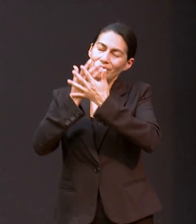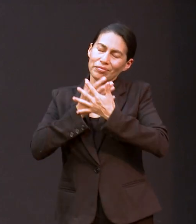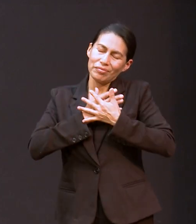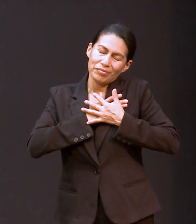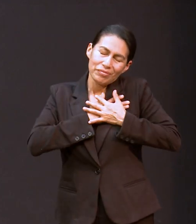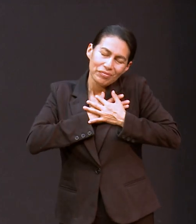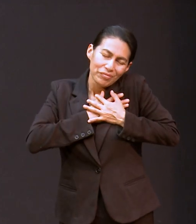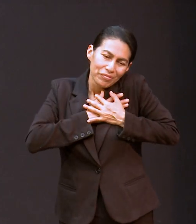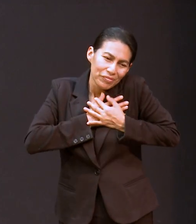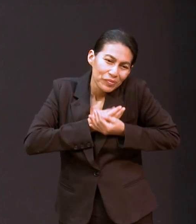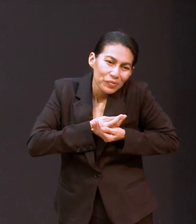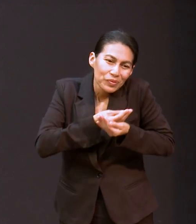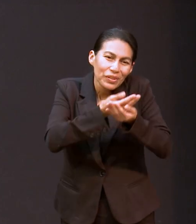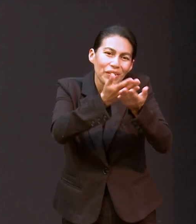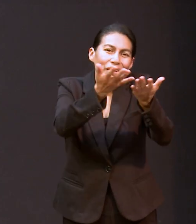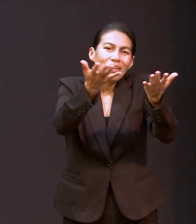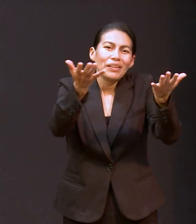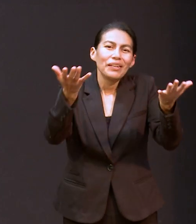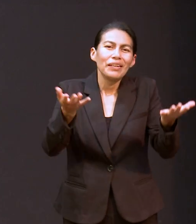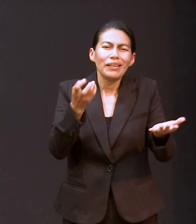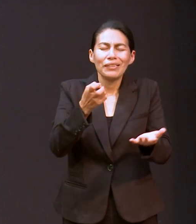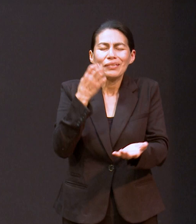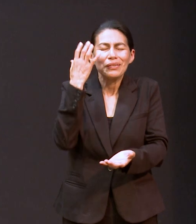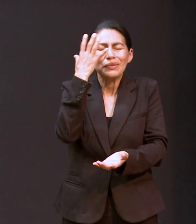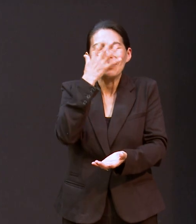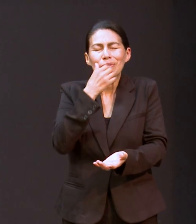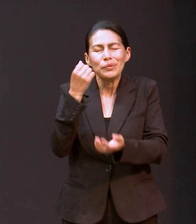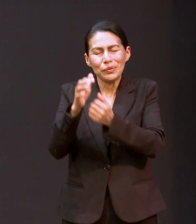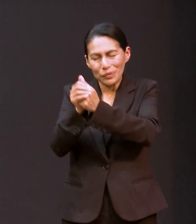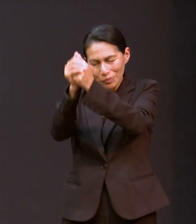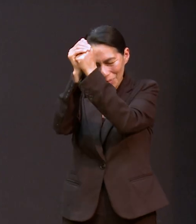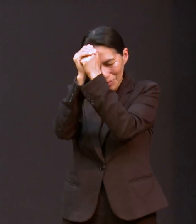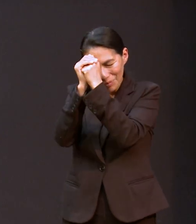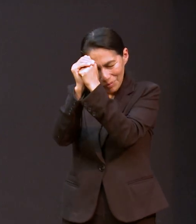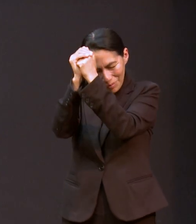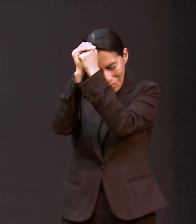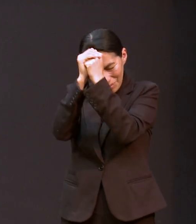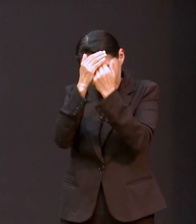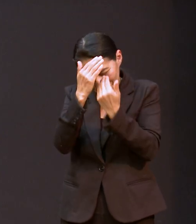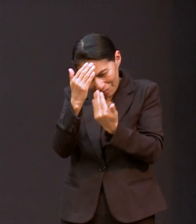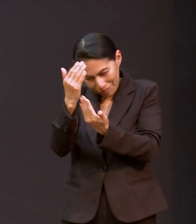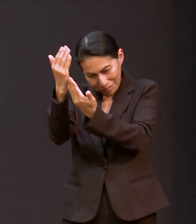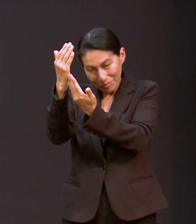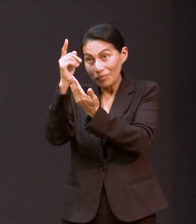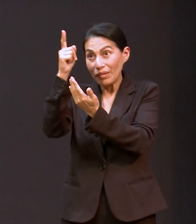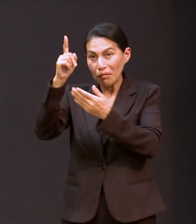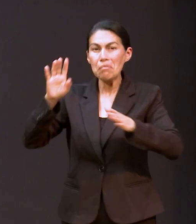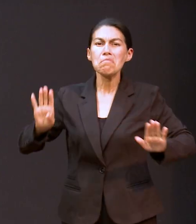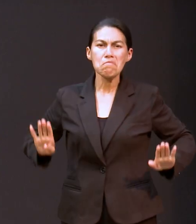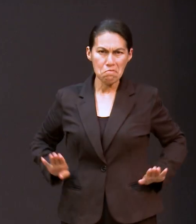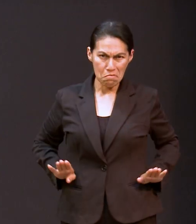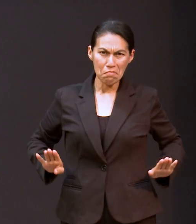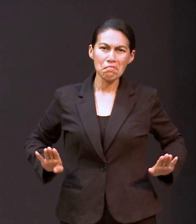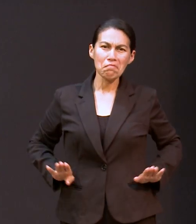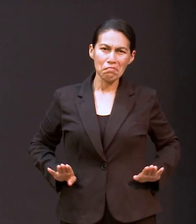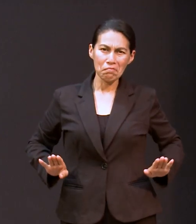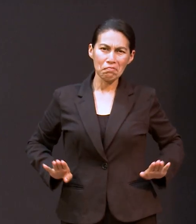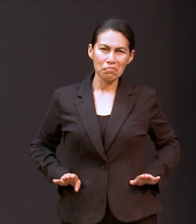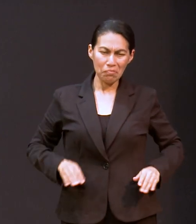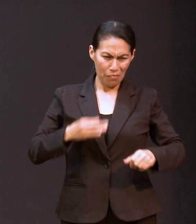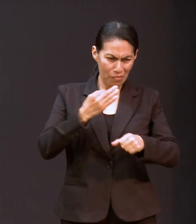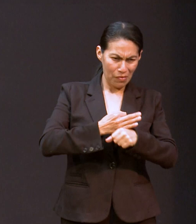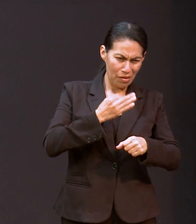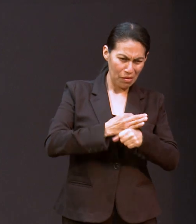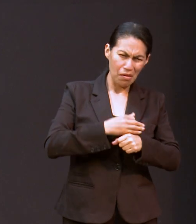entrañable no es esto algo digno de alabar a Dios digno de de